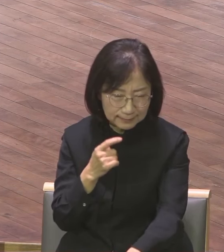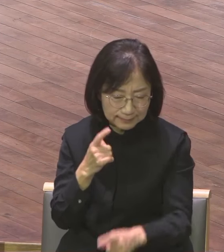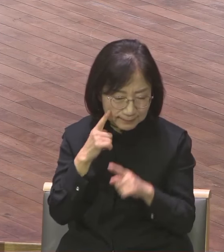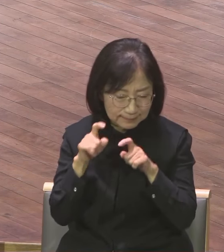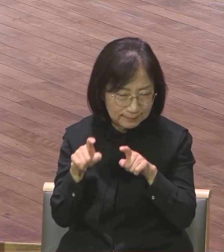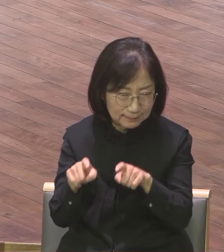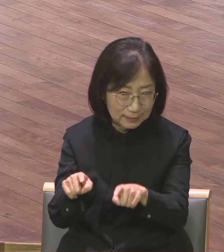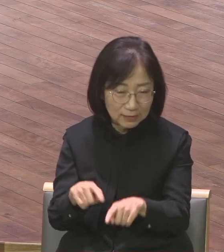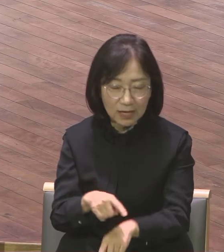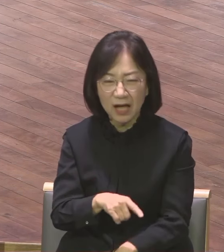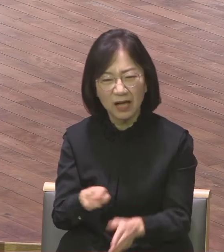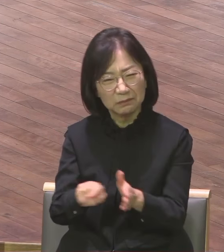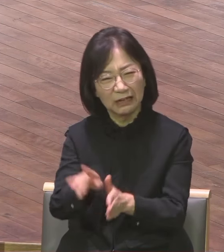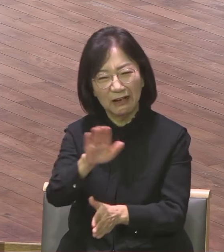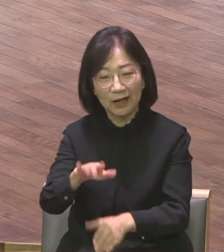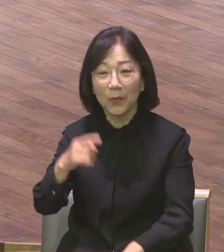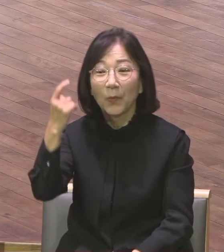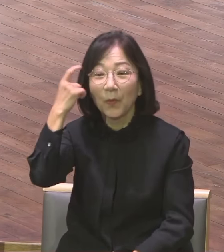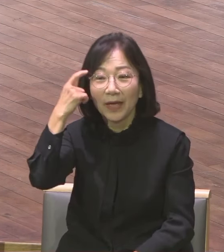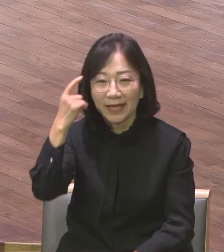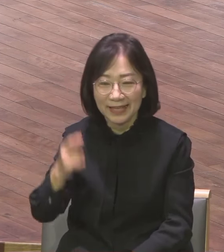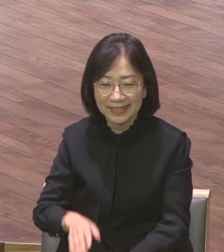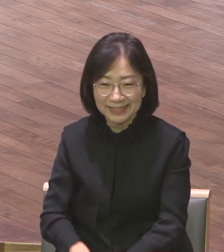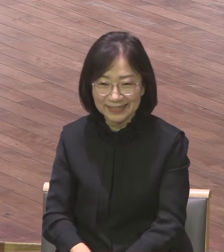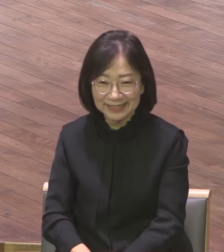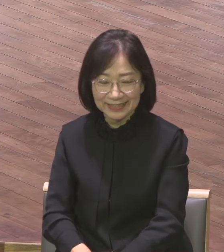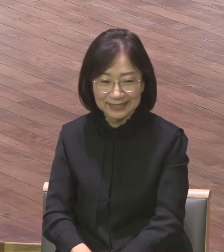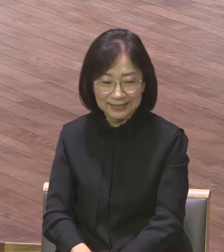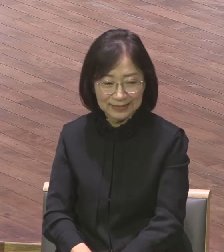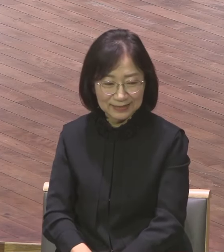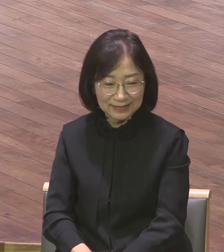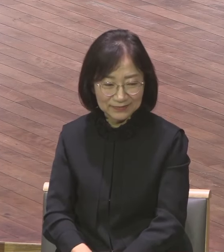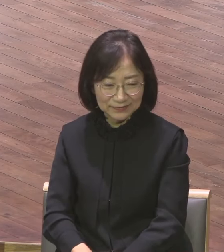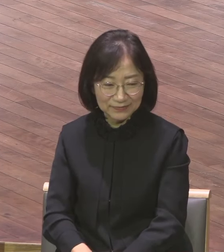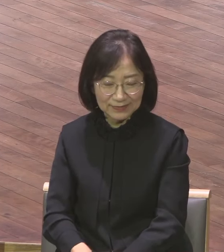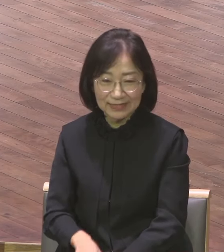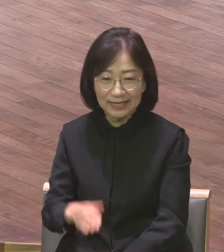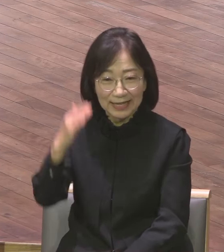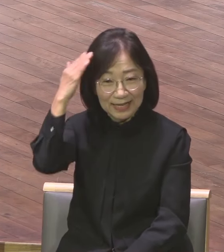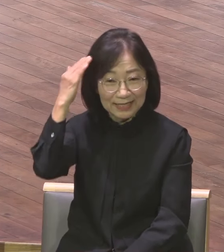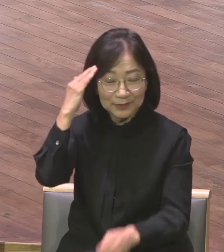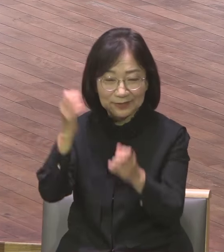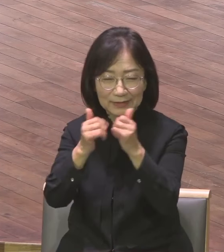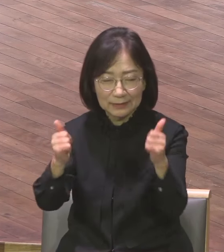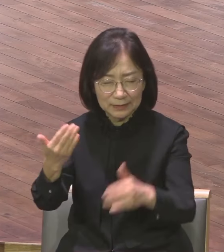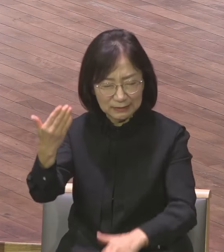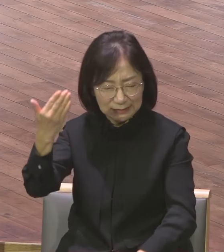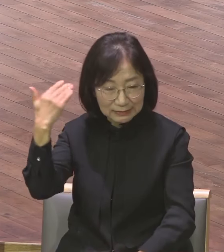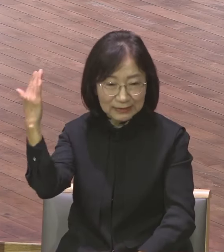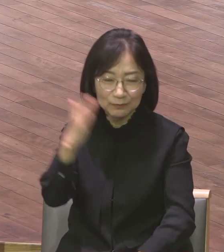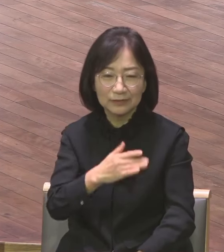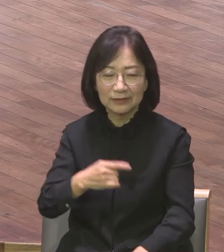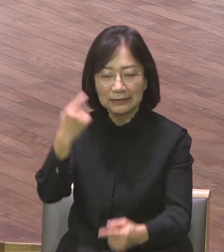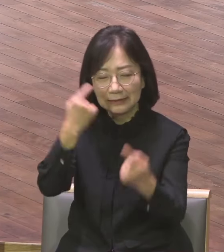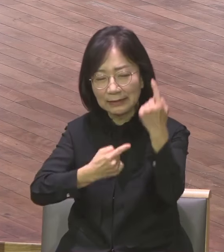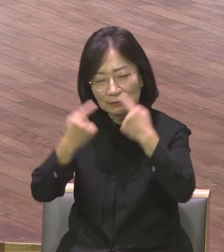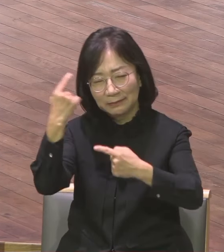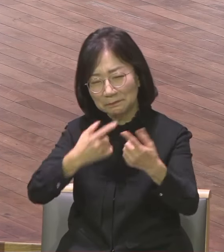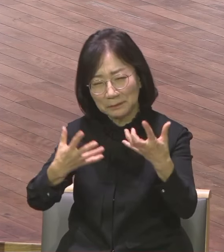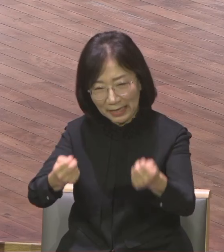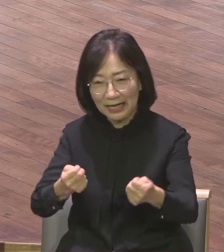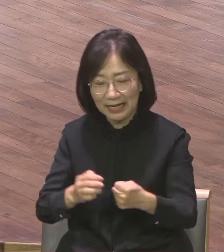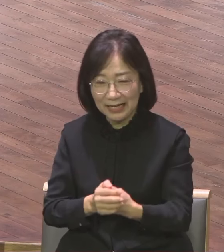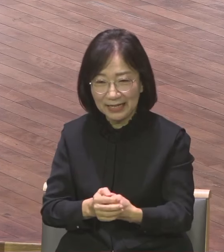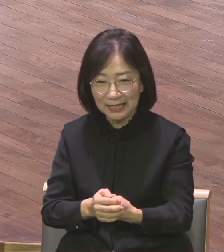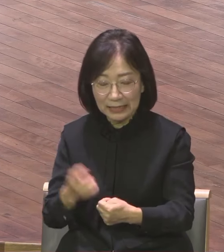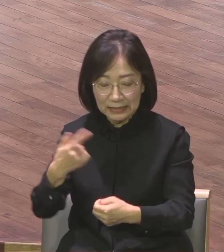믿질 않습니다. 하도 우리 민족이 상처를 많이 받고 그렇게